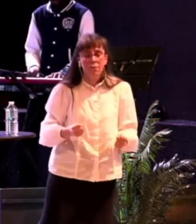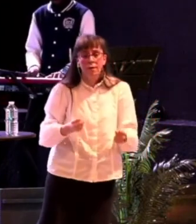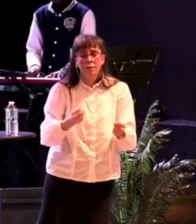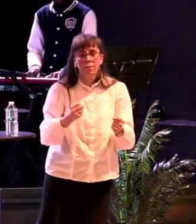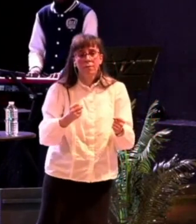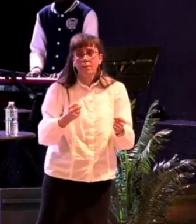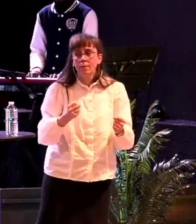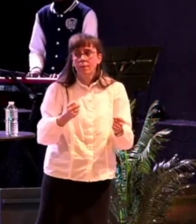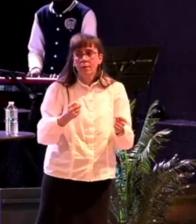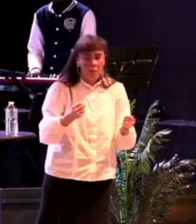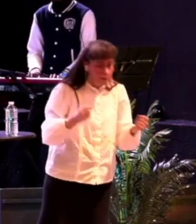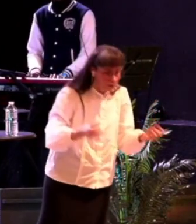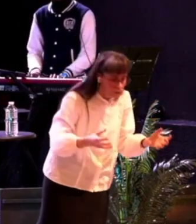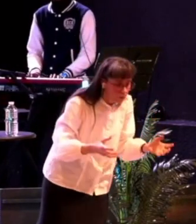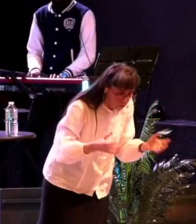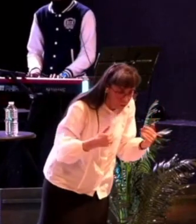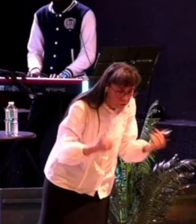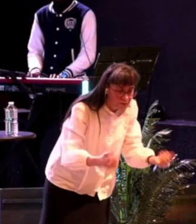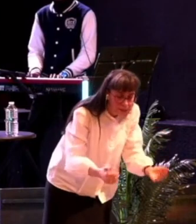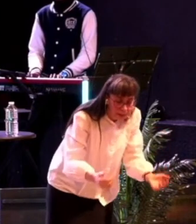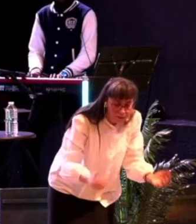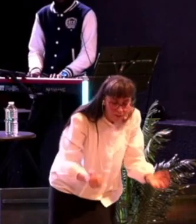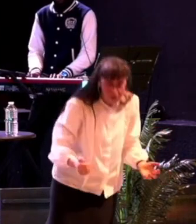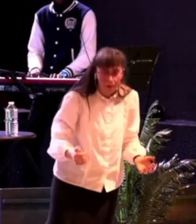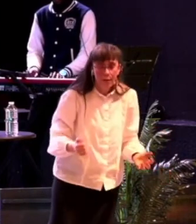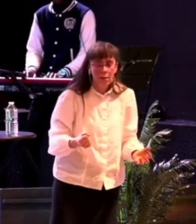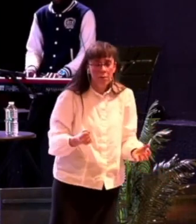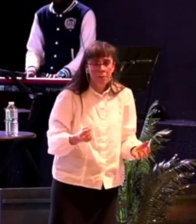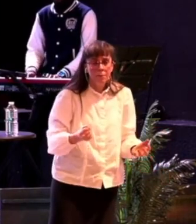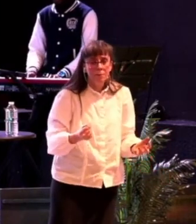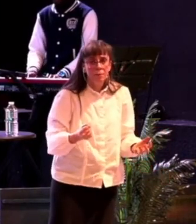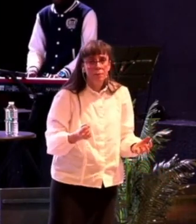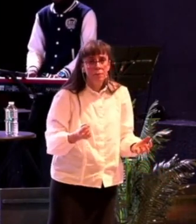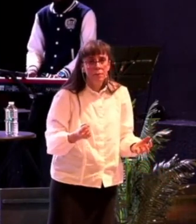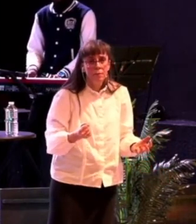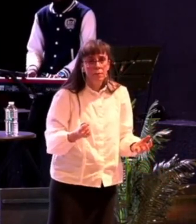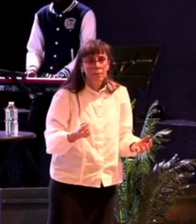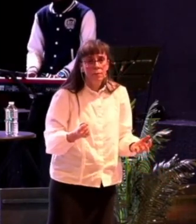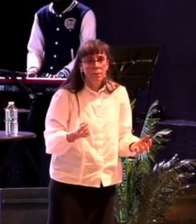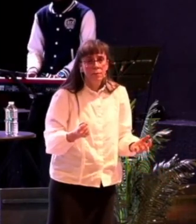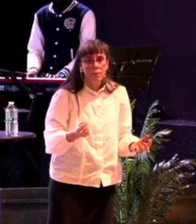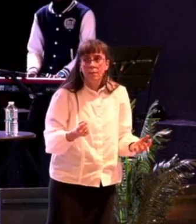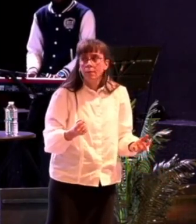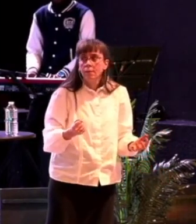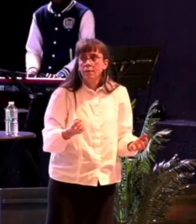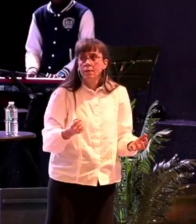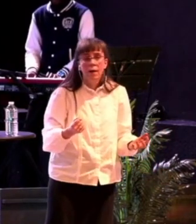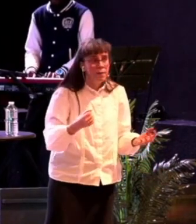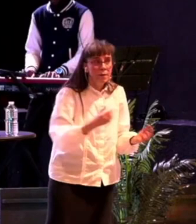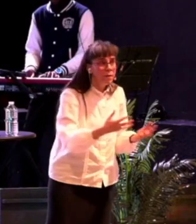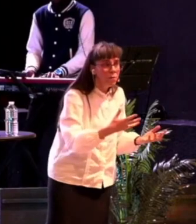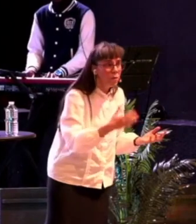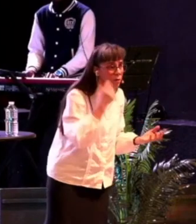suffering. Non, mais Seigneur, tu ne vois pas que je souffre là. Tu ne vois pas que je souffre. I'm suffering right now. Mais attends, parce que Dieu maintenant, celui qui a créé l'œil ne voit plus